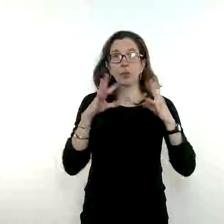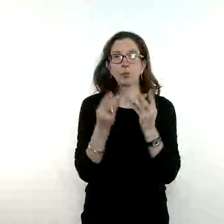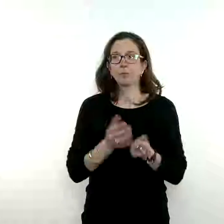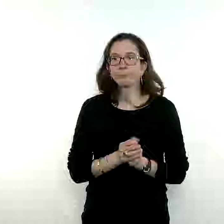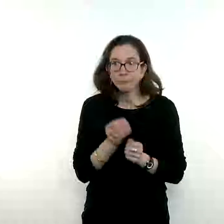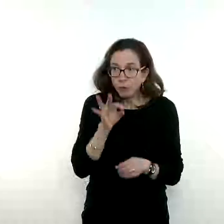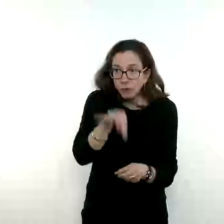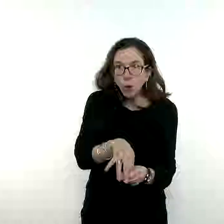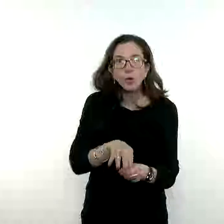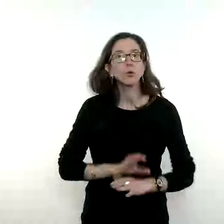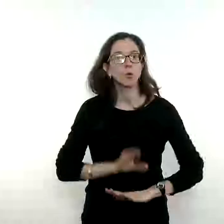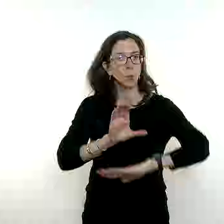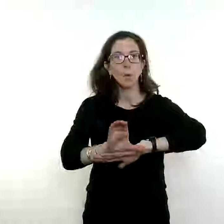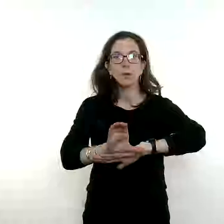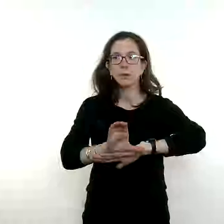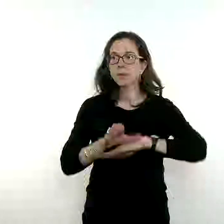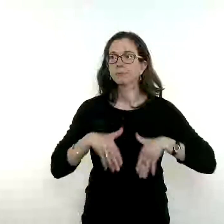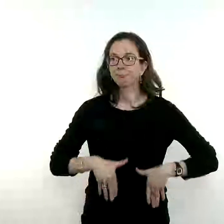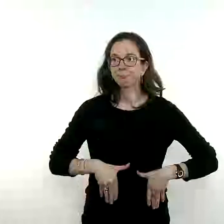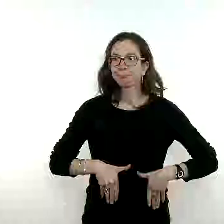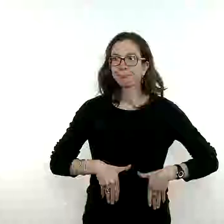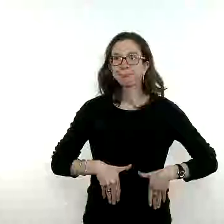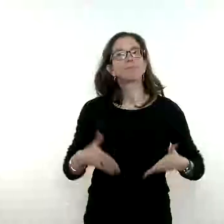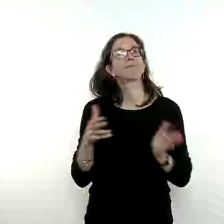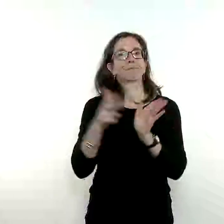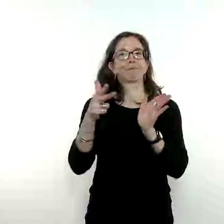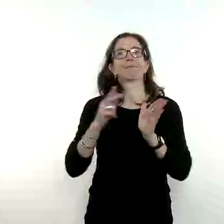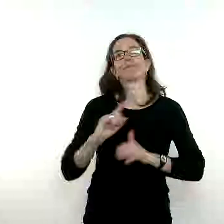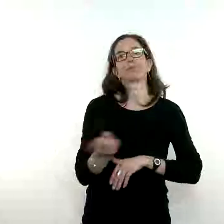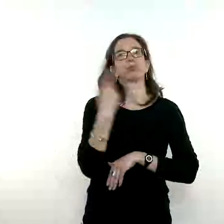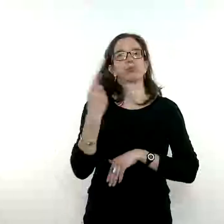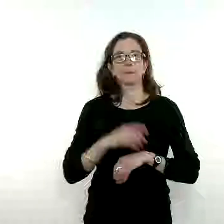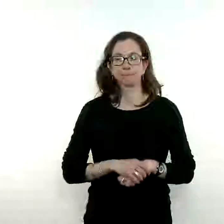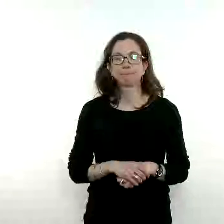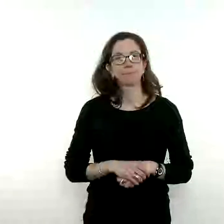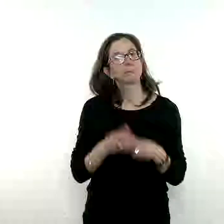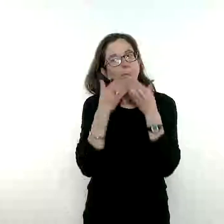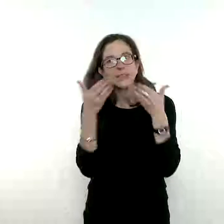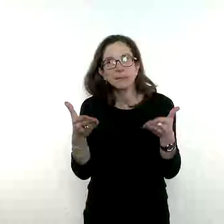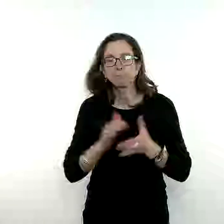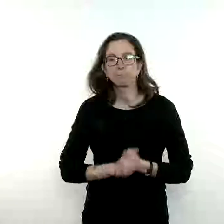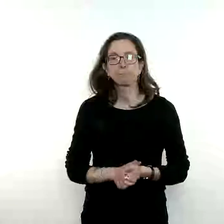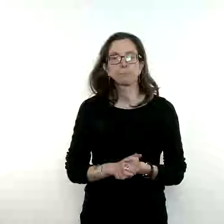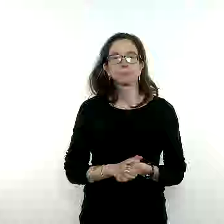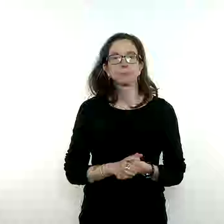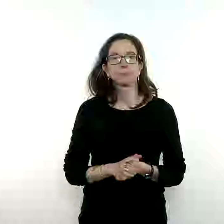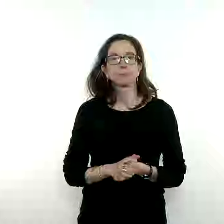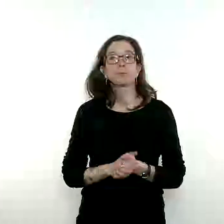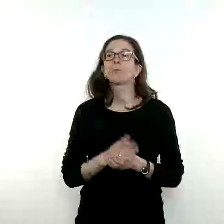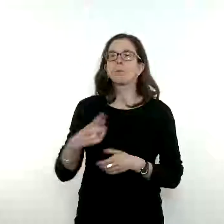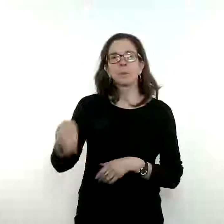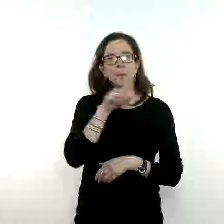Je mets aux voix. Qui est contre? Qui s'abstient? Adopté à l'unanimité. Je vous en remercie. Vous avez